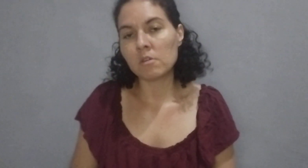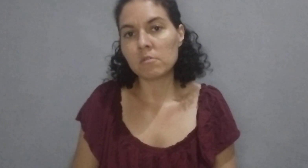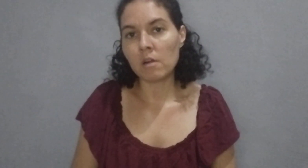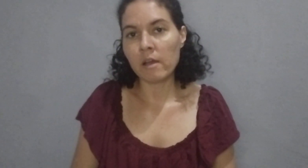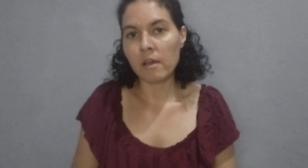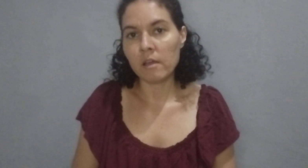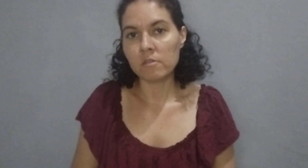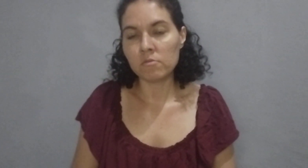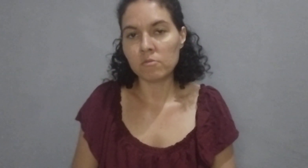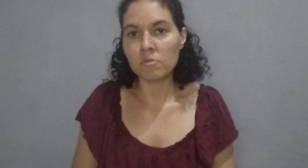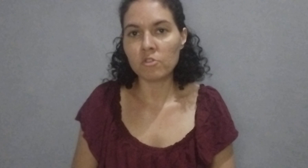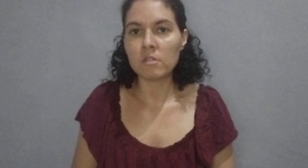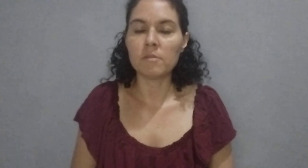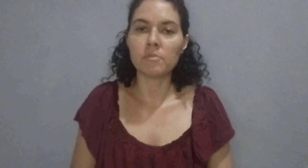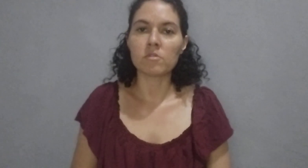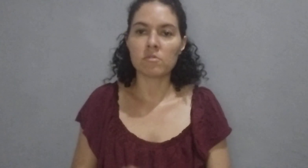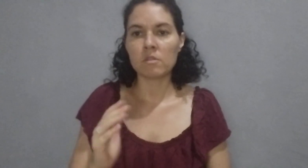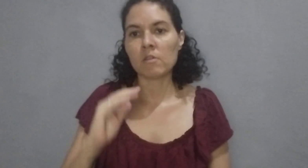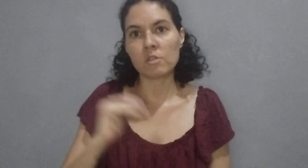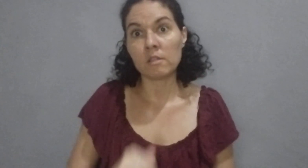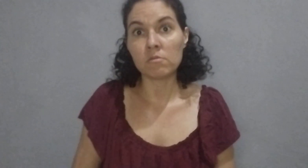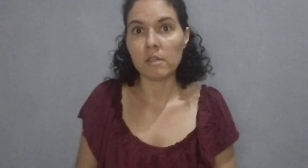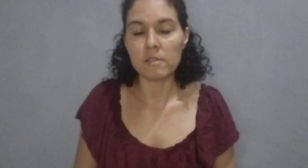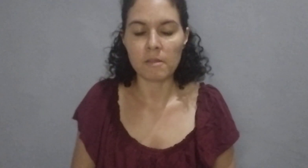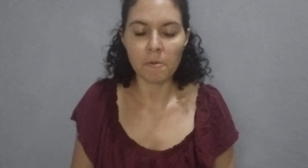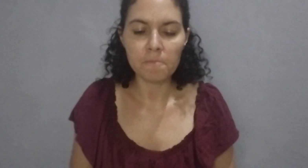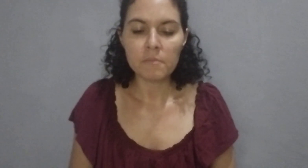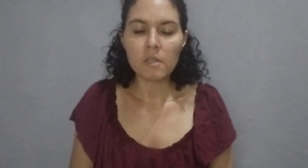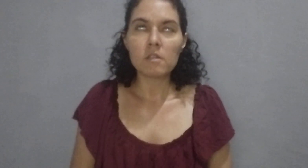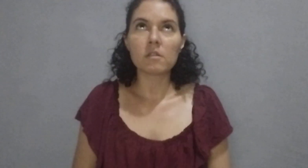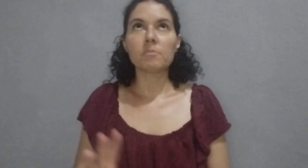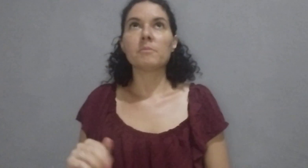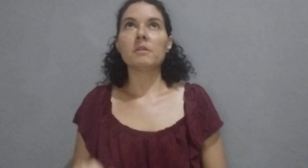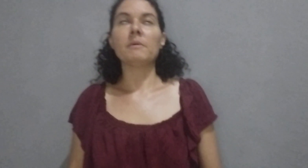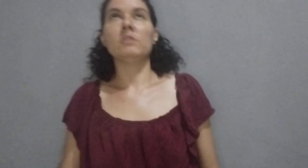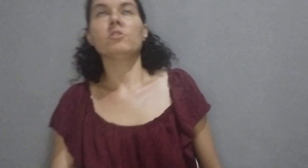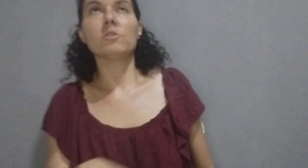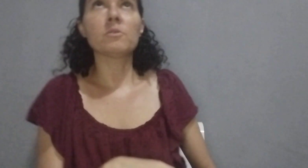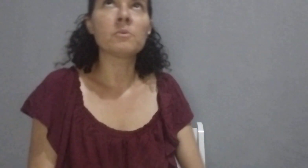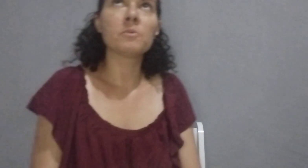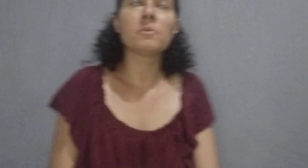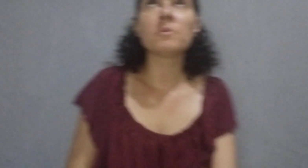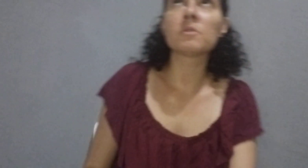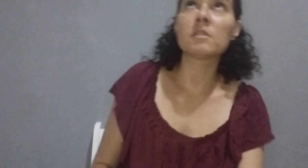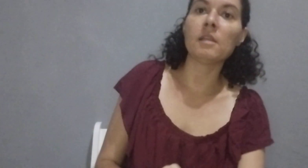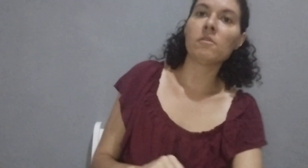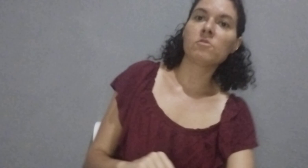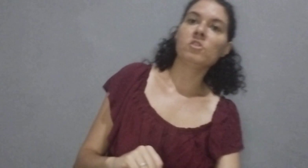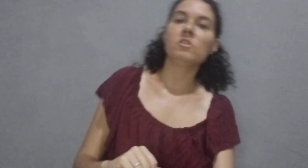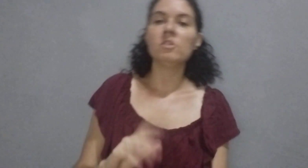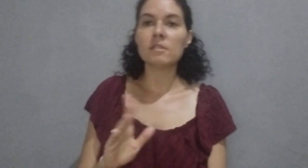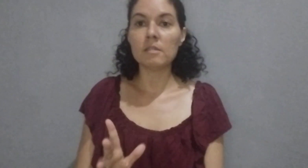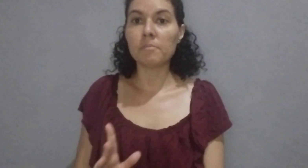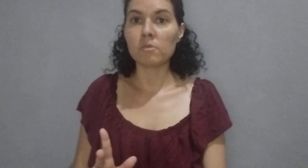um dos discípulos, o sinal de cada um deles, tá bom? Então, primeiramente, o sinal de